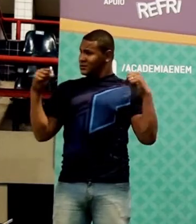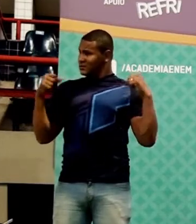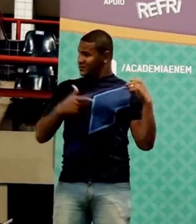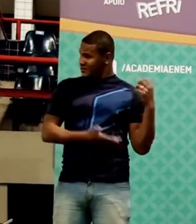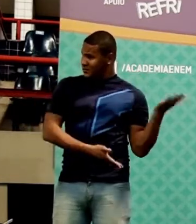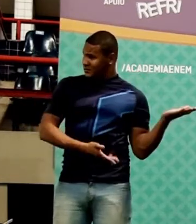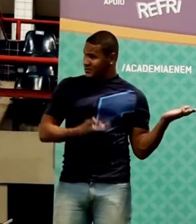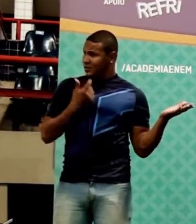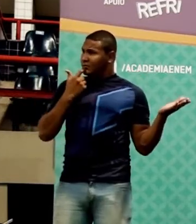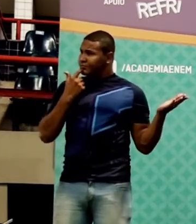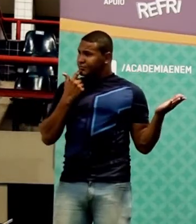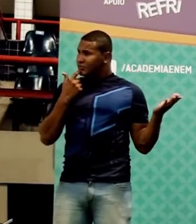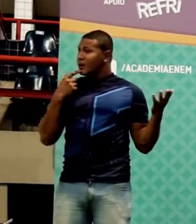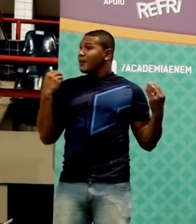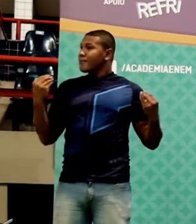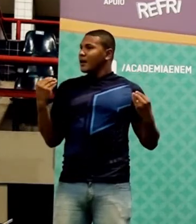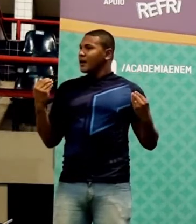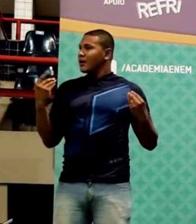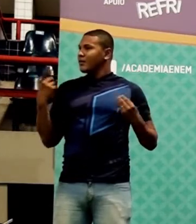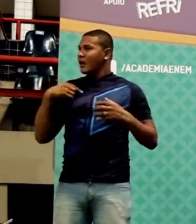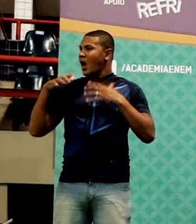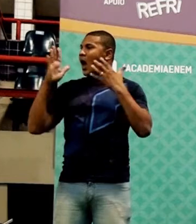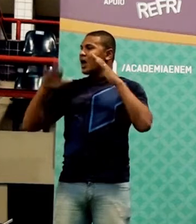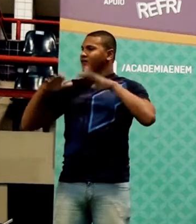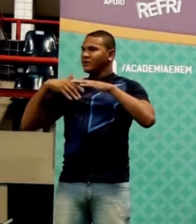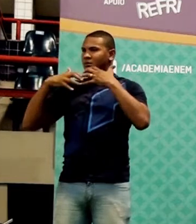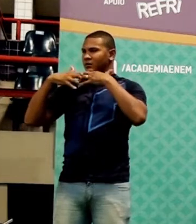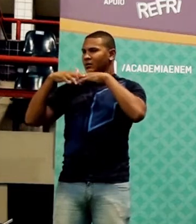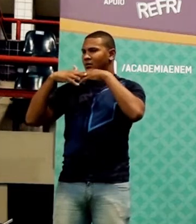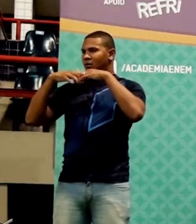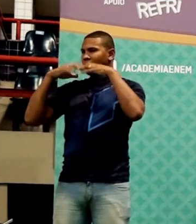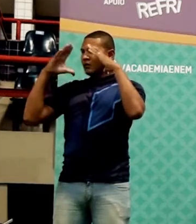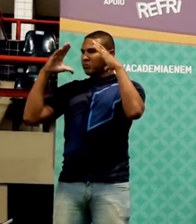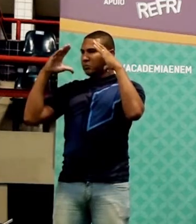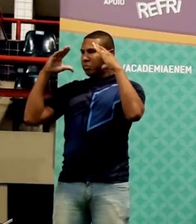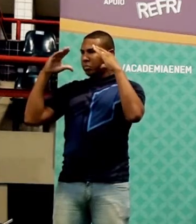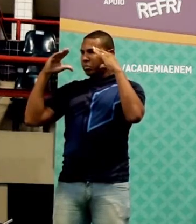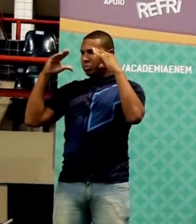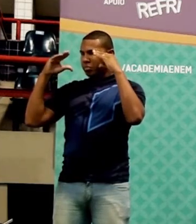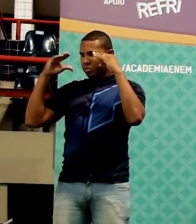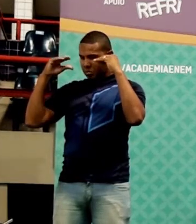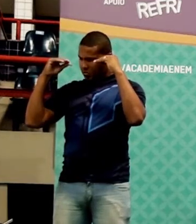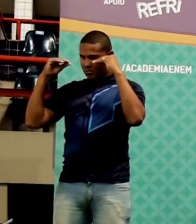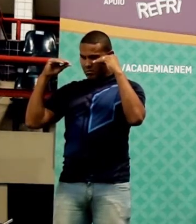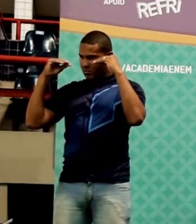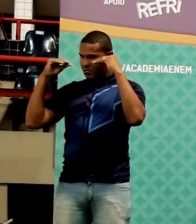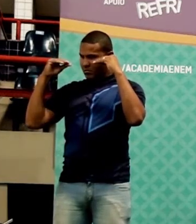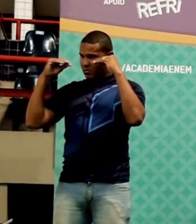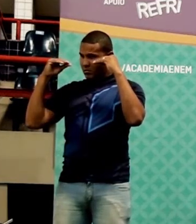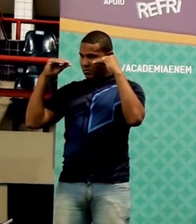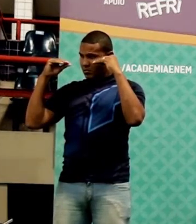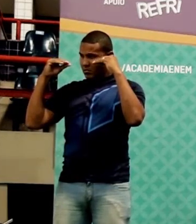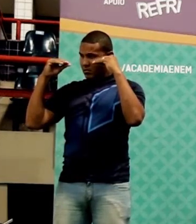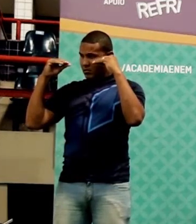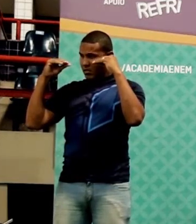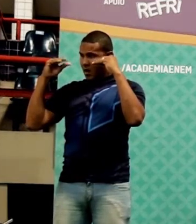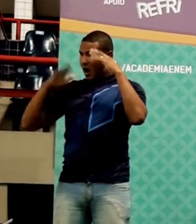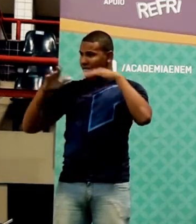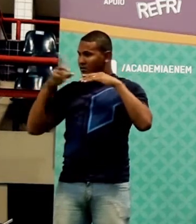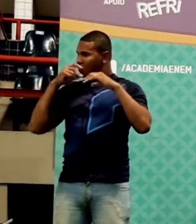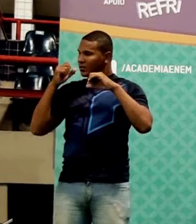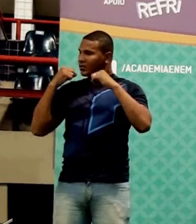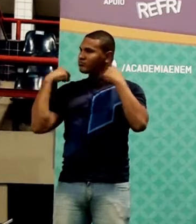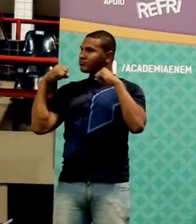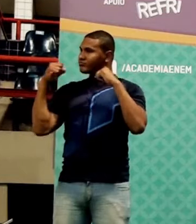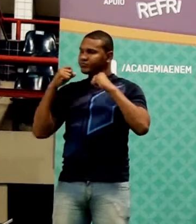aumentar a produtividade. Então, algumas empresas mais chiques, mais conscientes, elas já